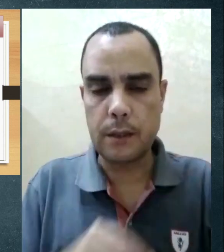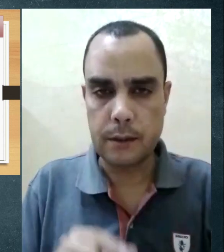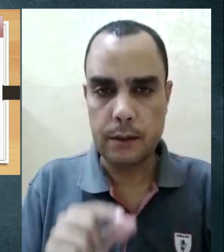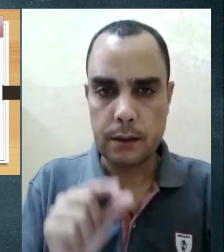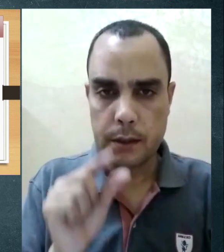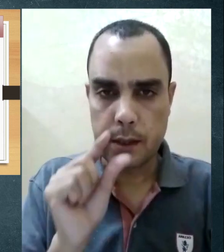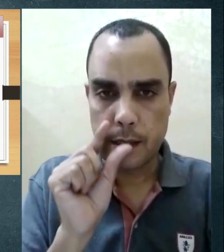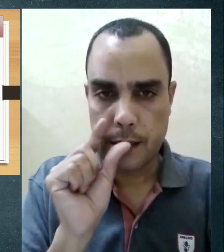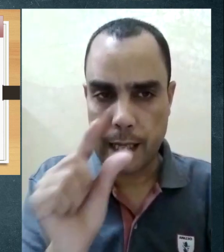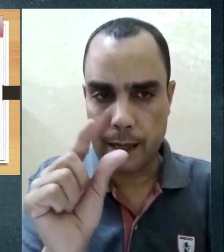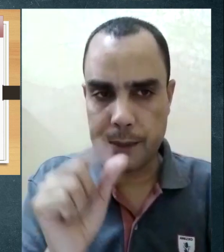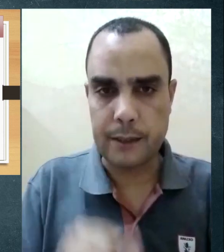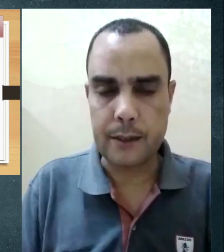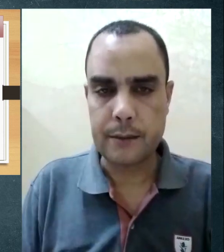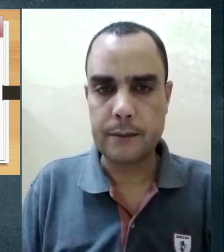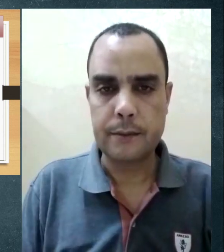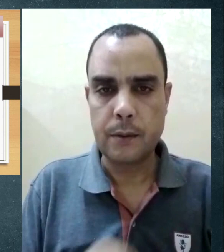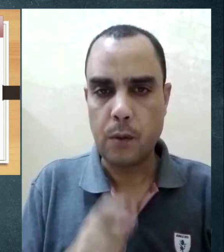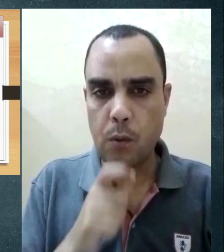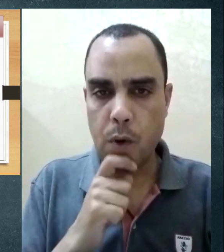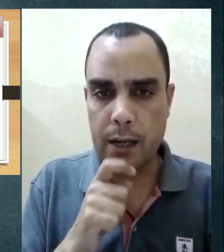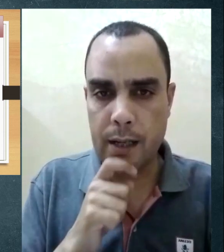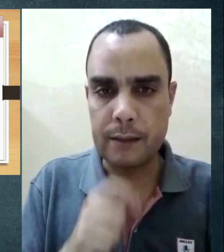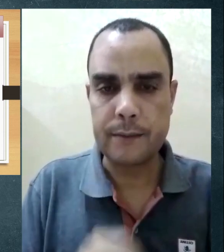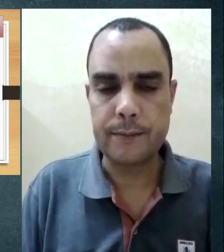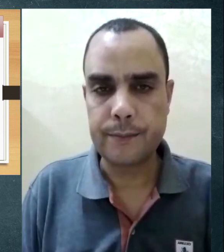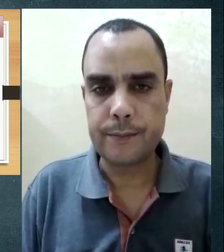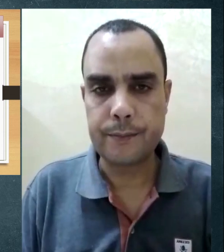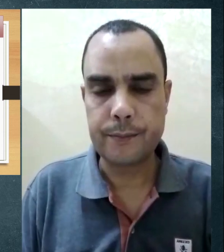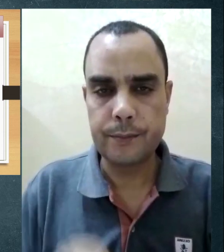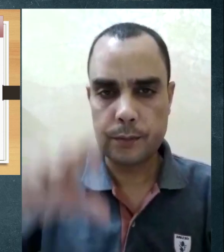مضاد كلمة وهنا،